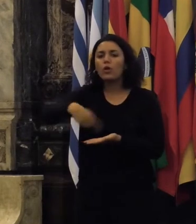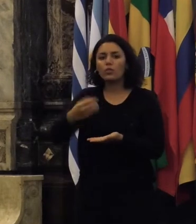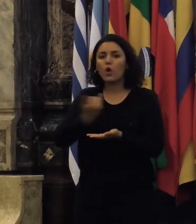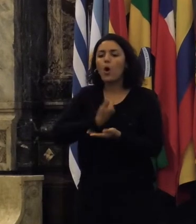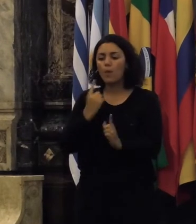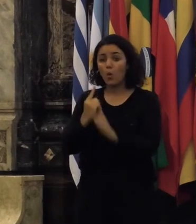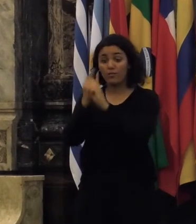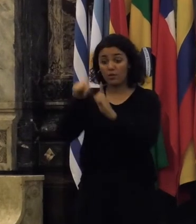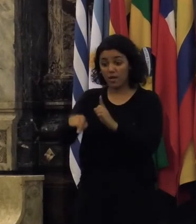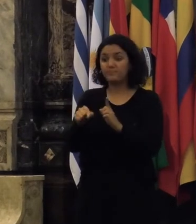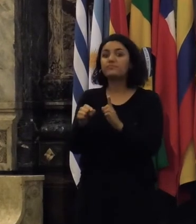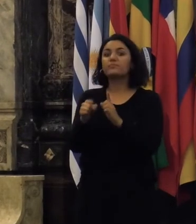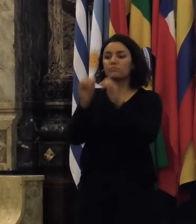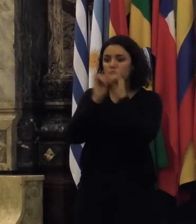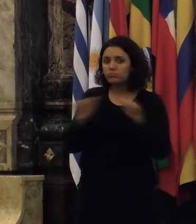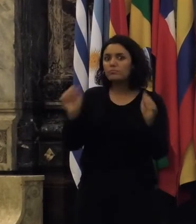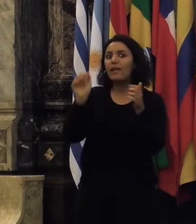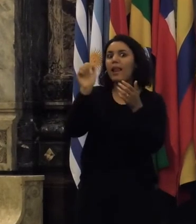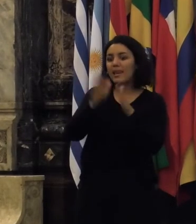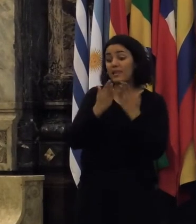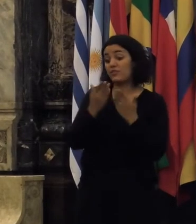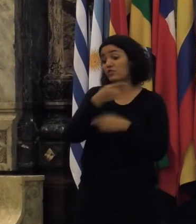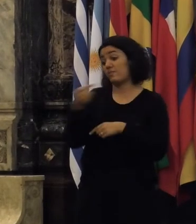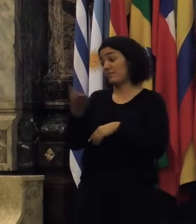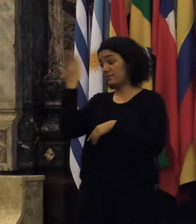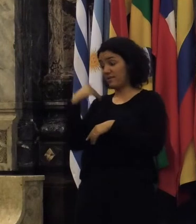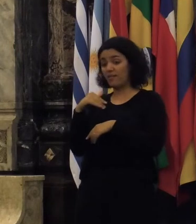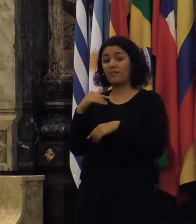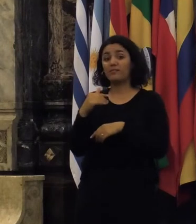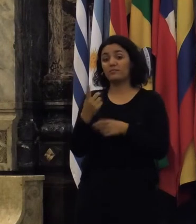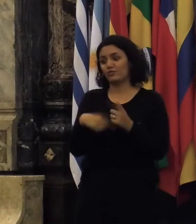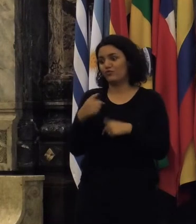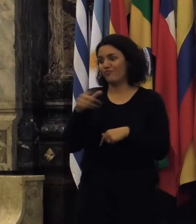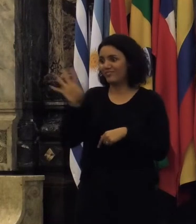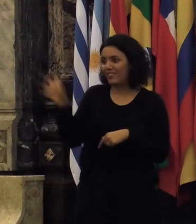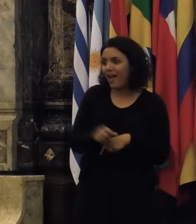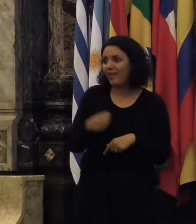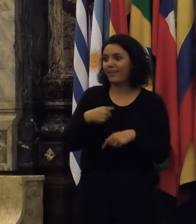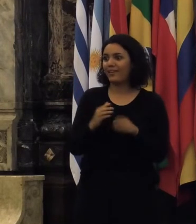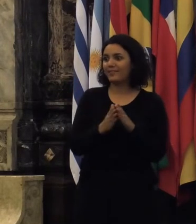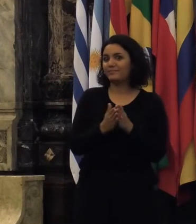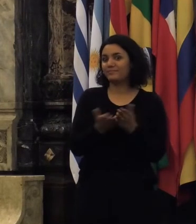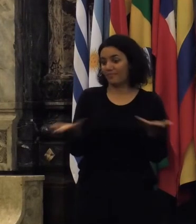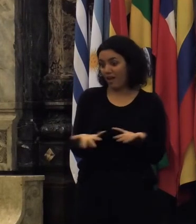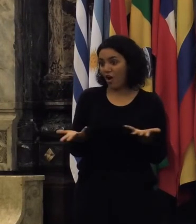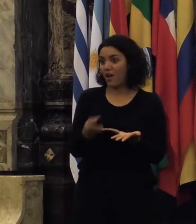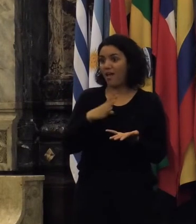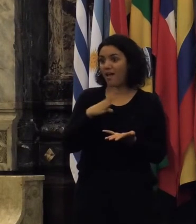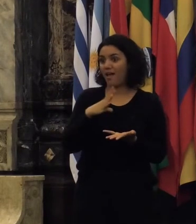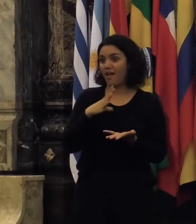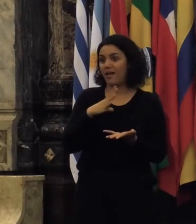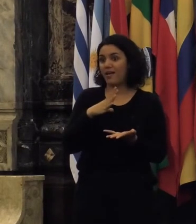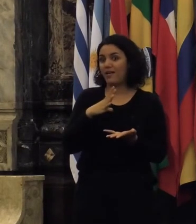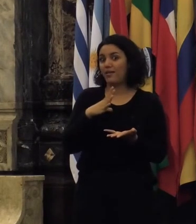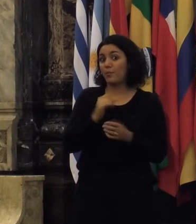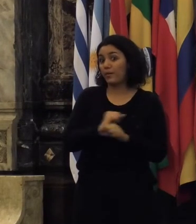es el último, salió la semana pasada, por eso lo traje en mano. No es muy como